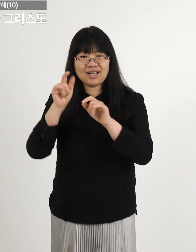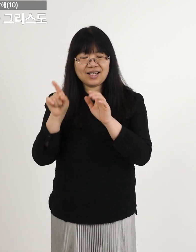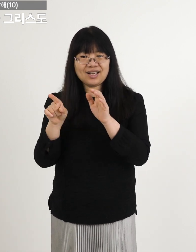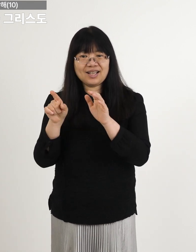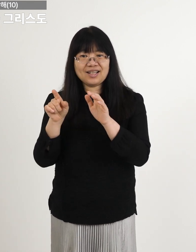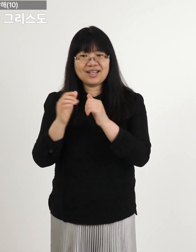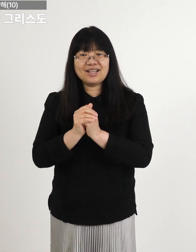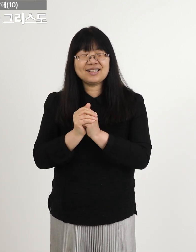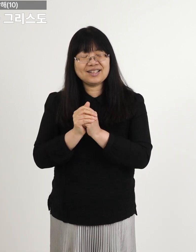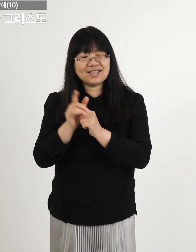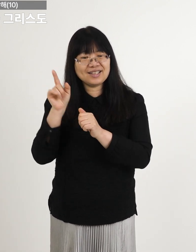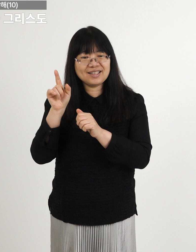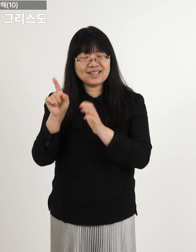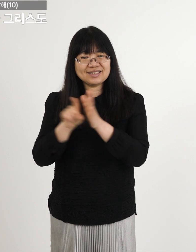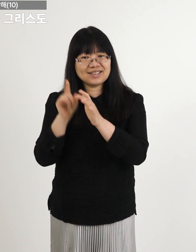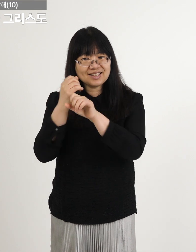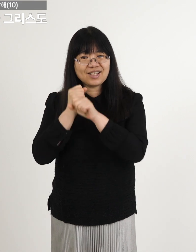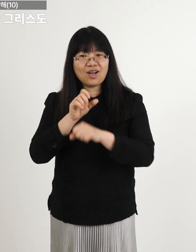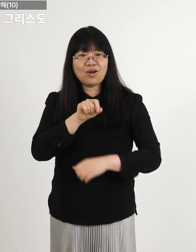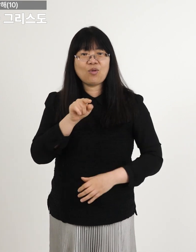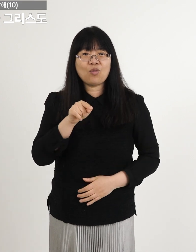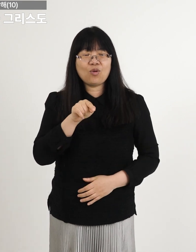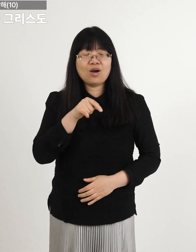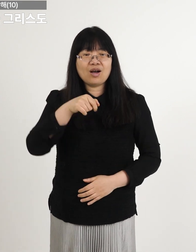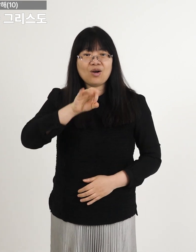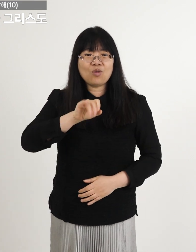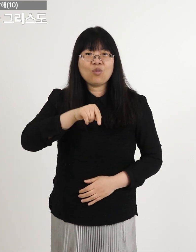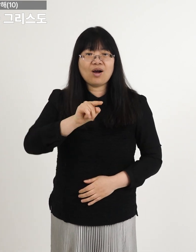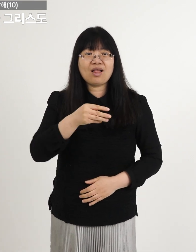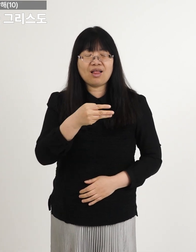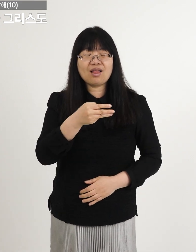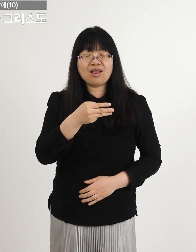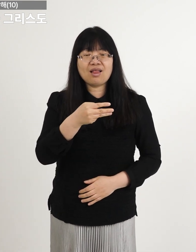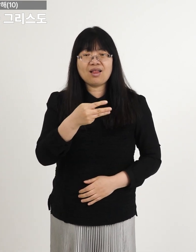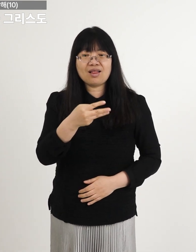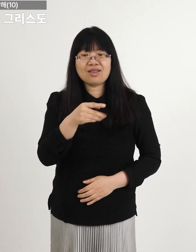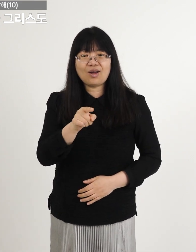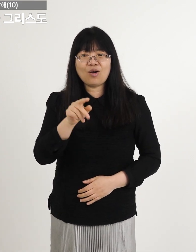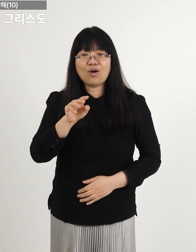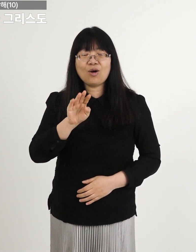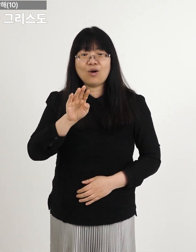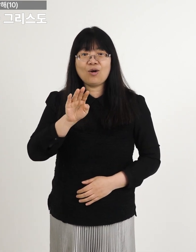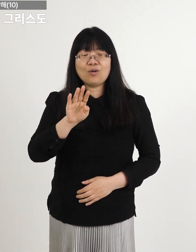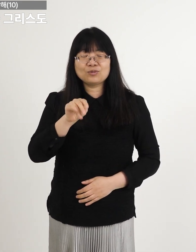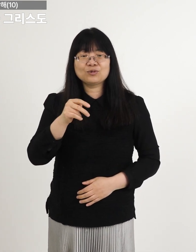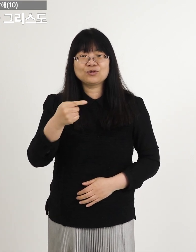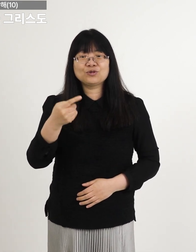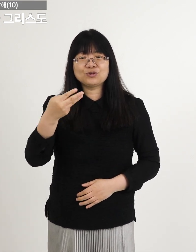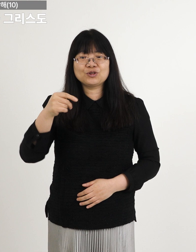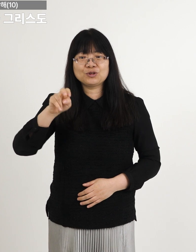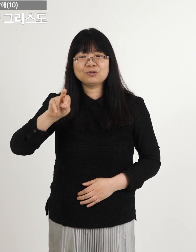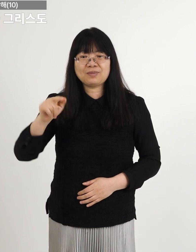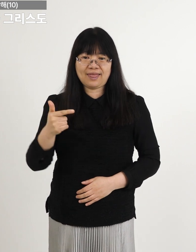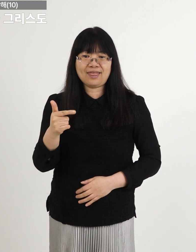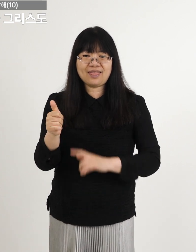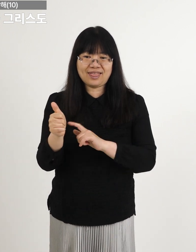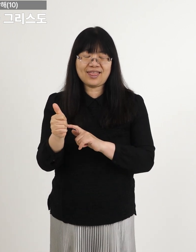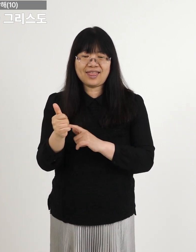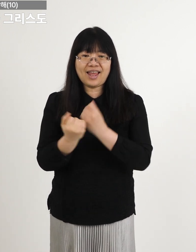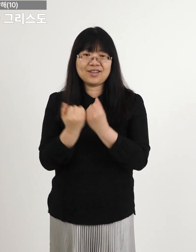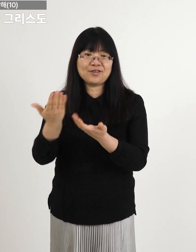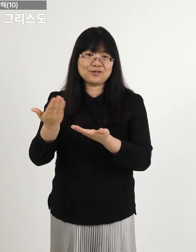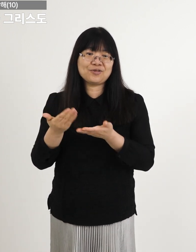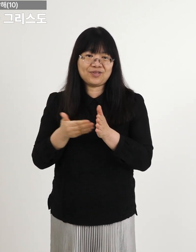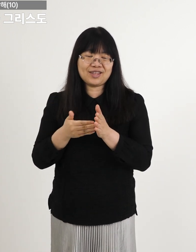월터 브룩만이라는 분이 이 대목에서 이런 얘기를 하는데 참 그 해석이 마음에